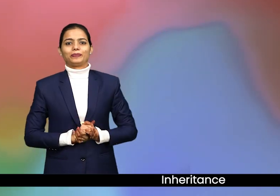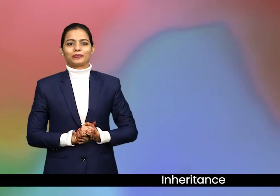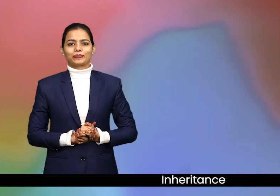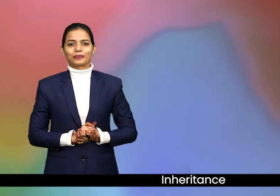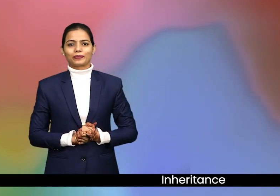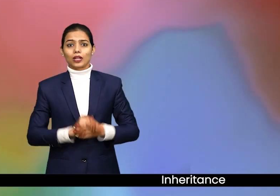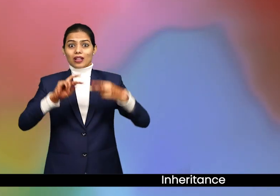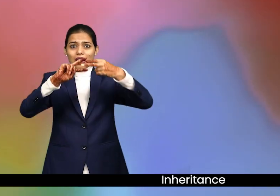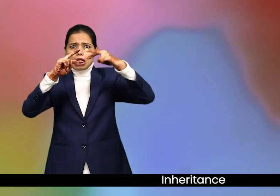பரம்பரை,